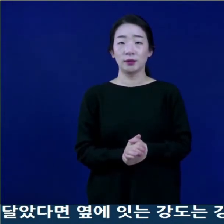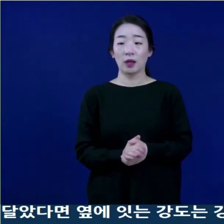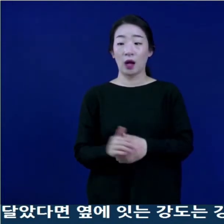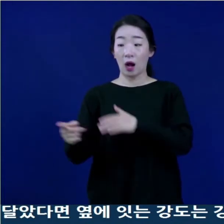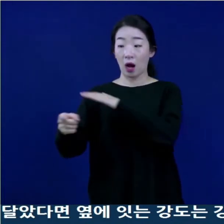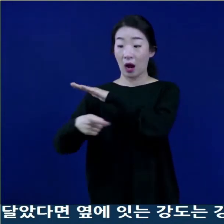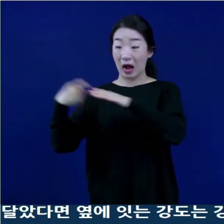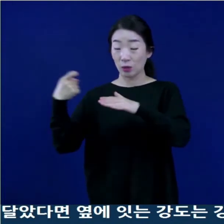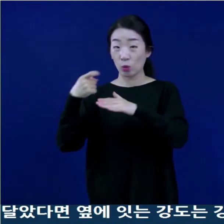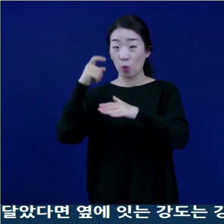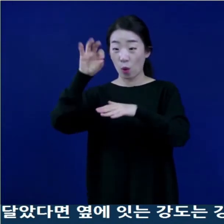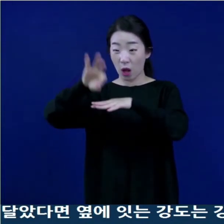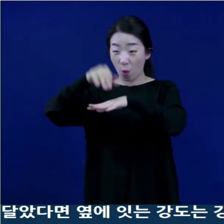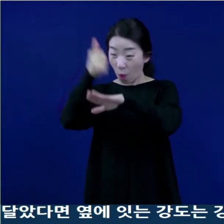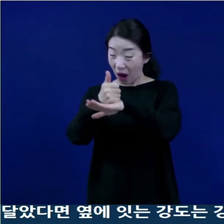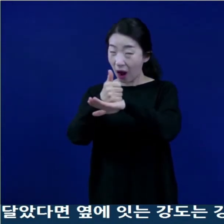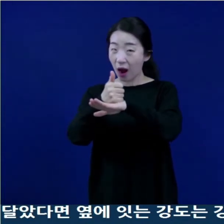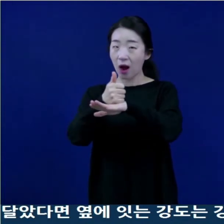강도들의 왕이 아니라